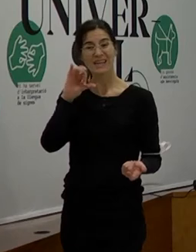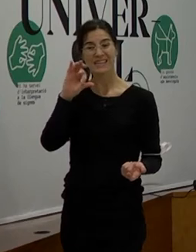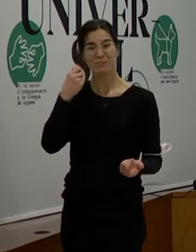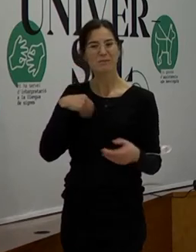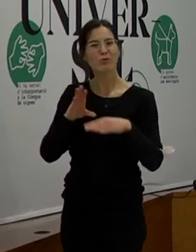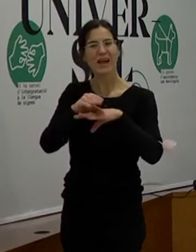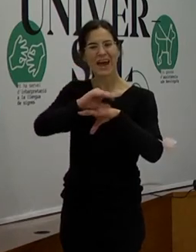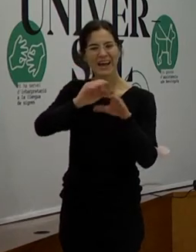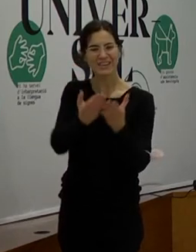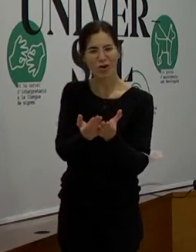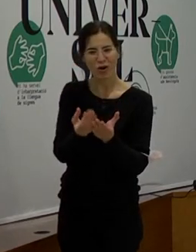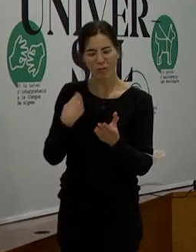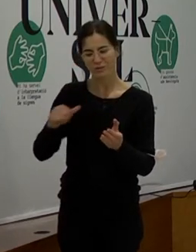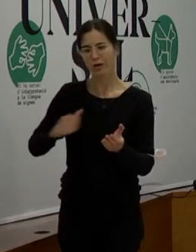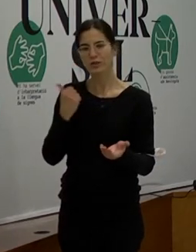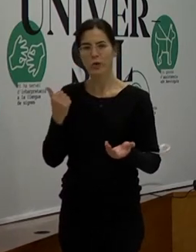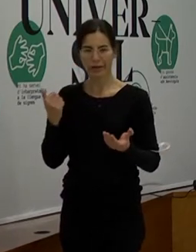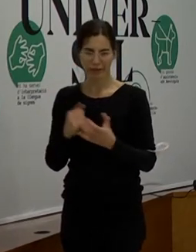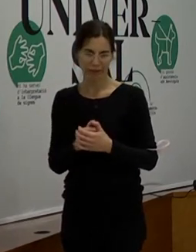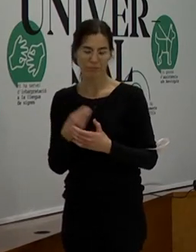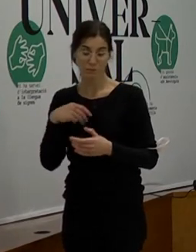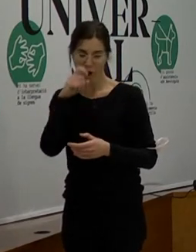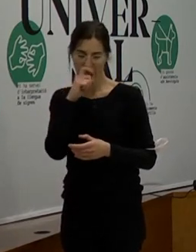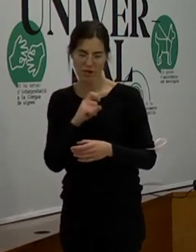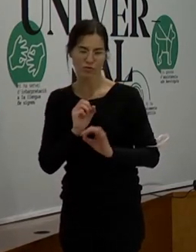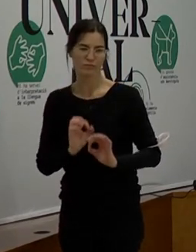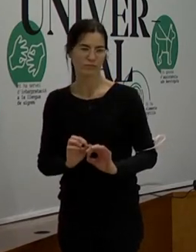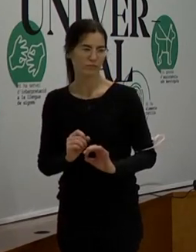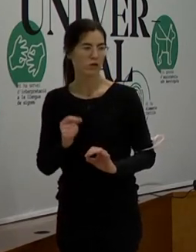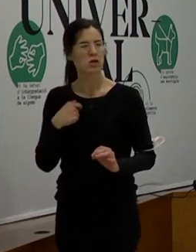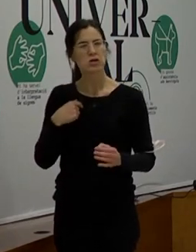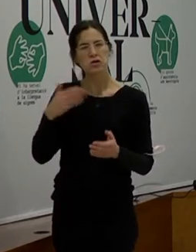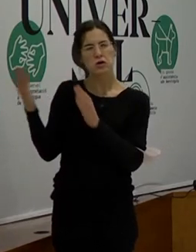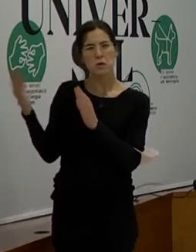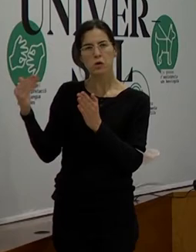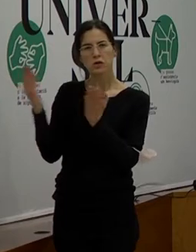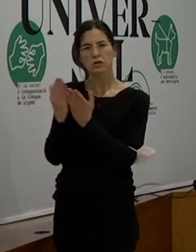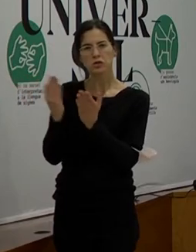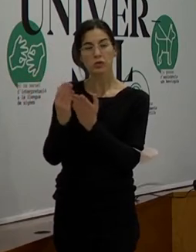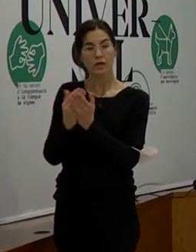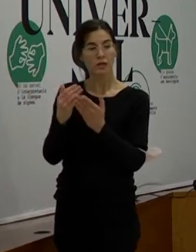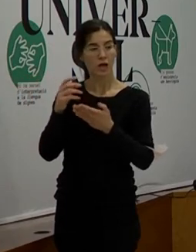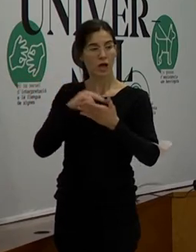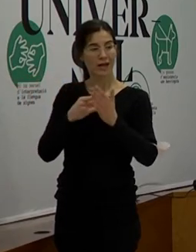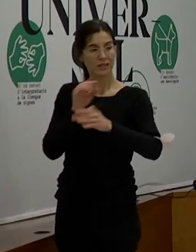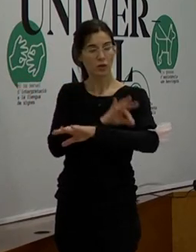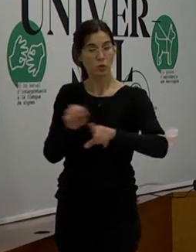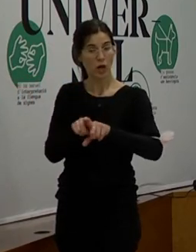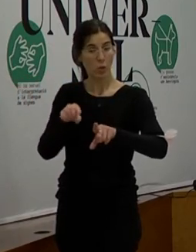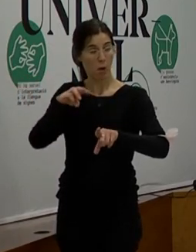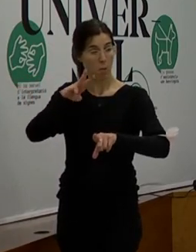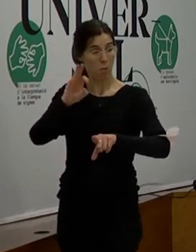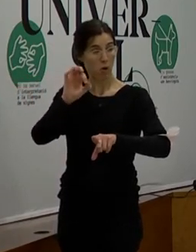Naranjito. I clar, era estudiant d'arquitectura, com el Pol, i tenia pues, l'edat del